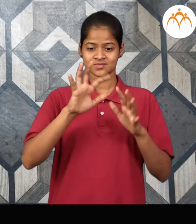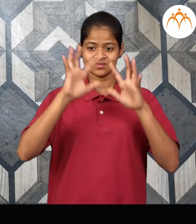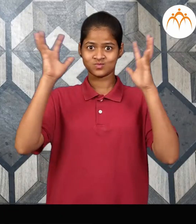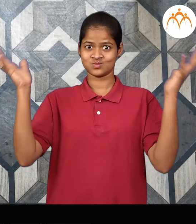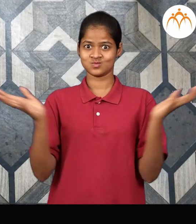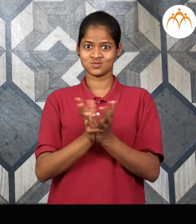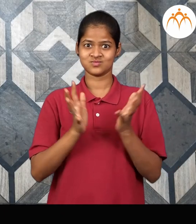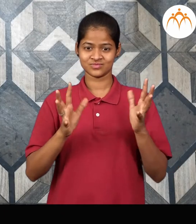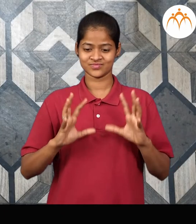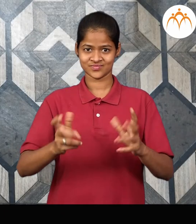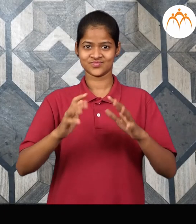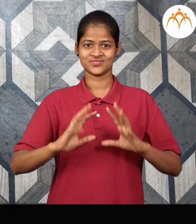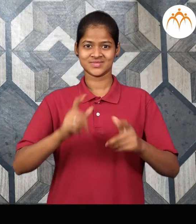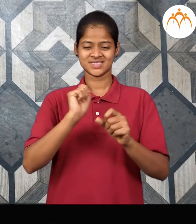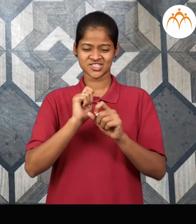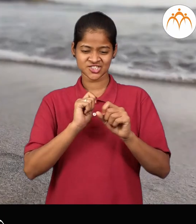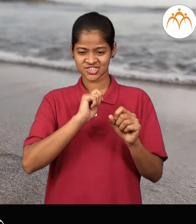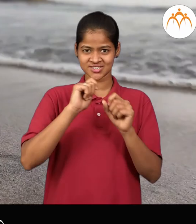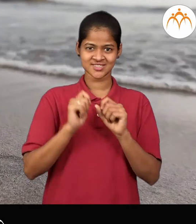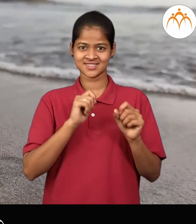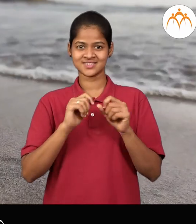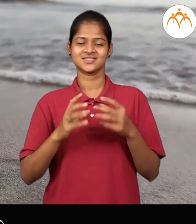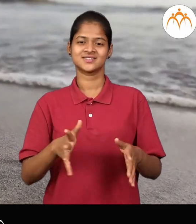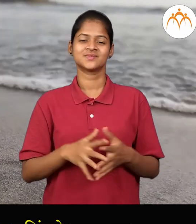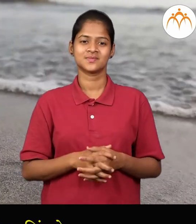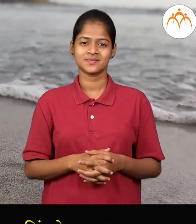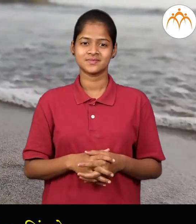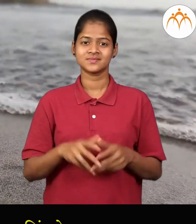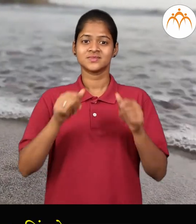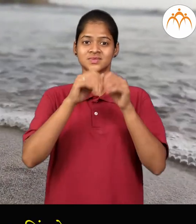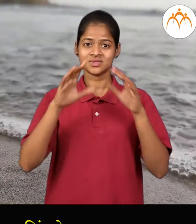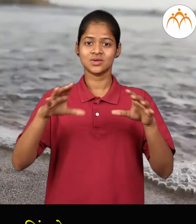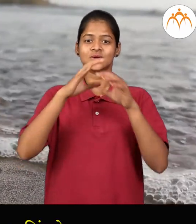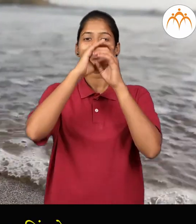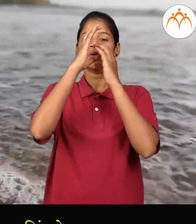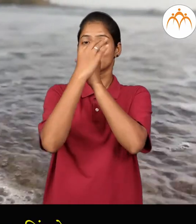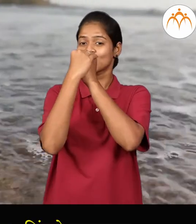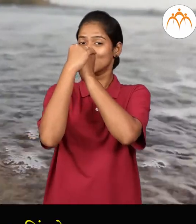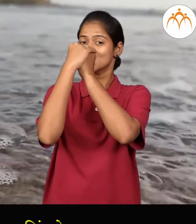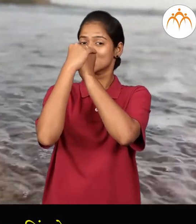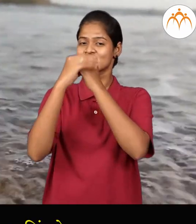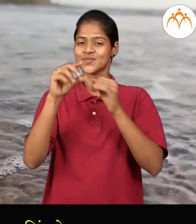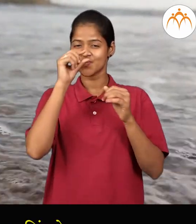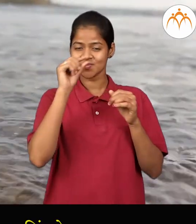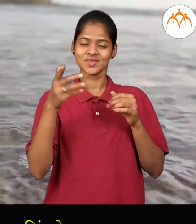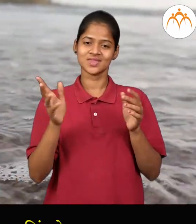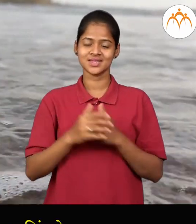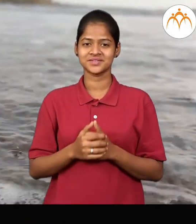पा